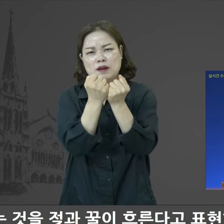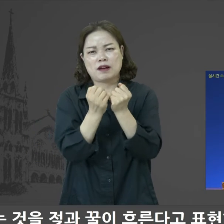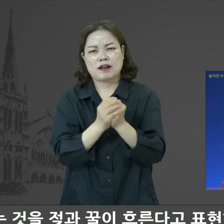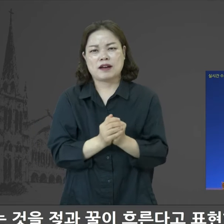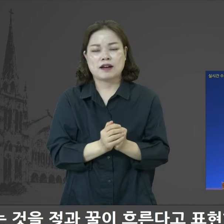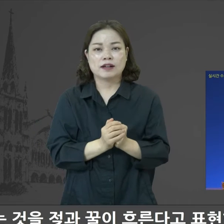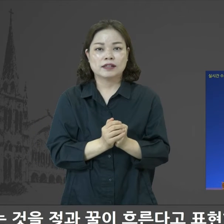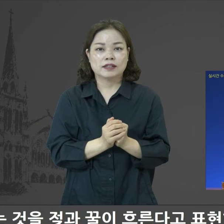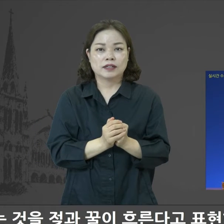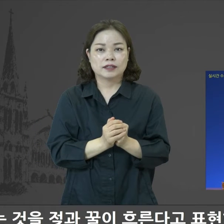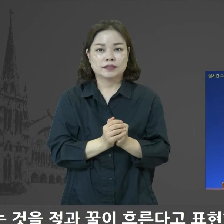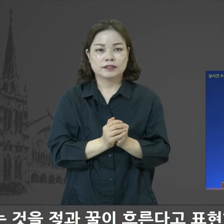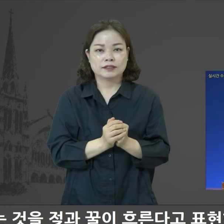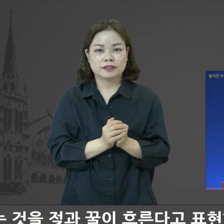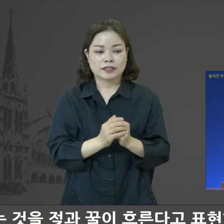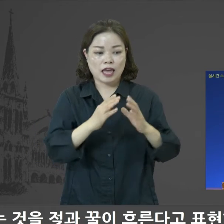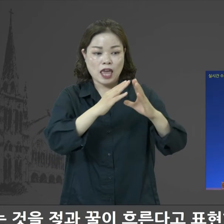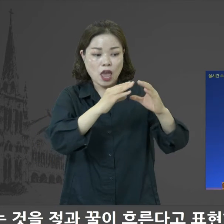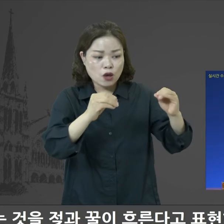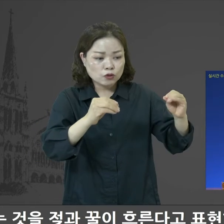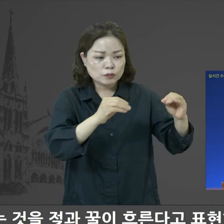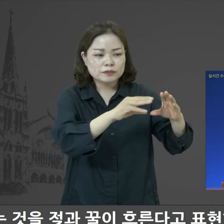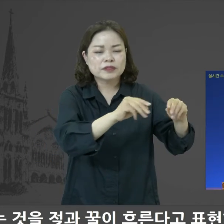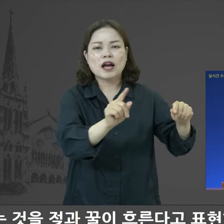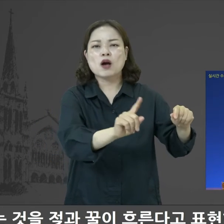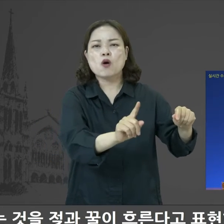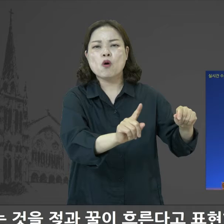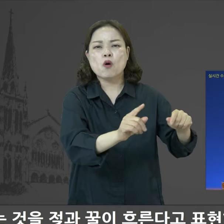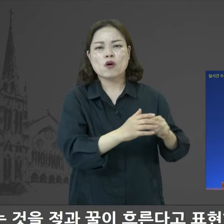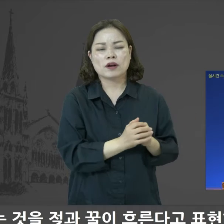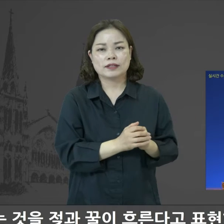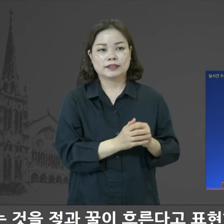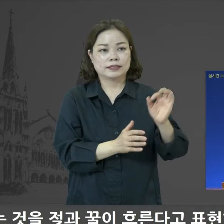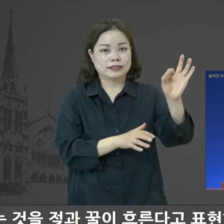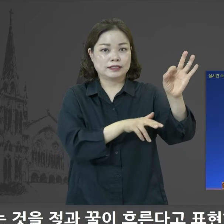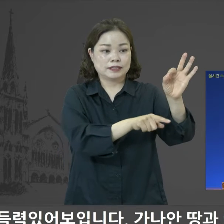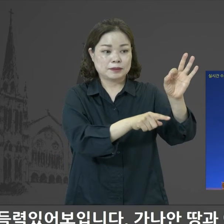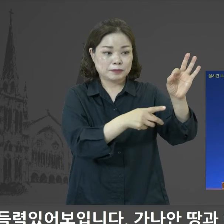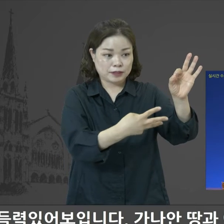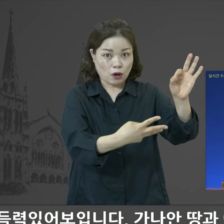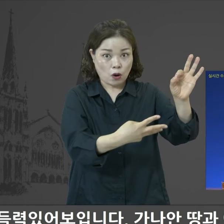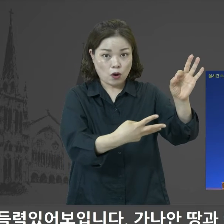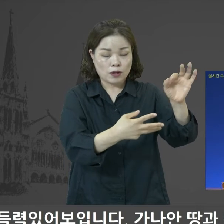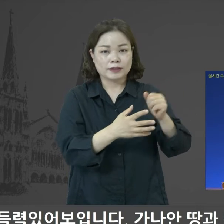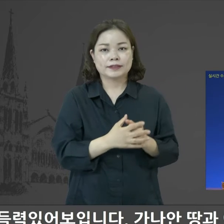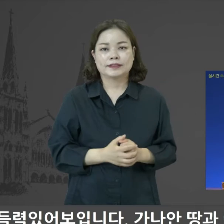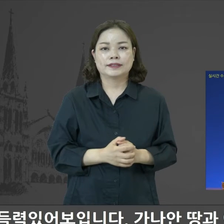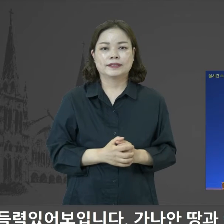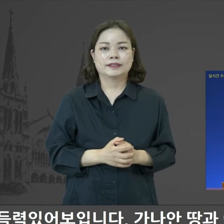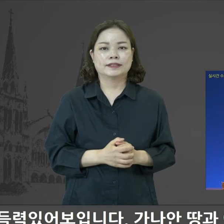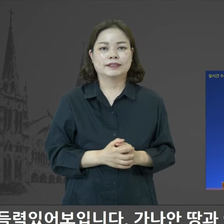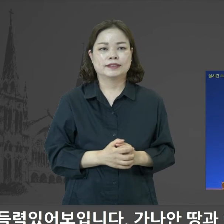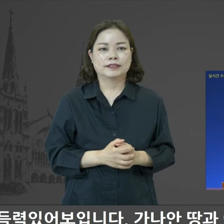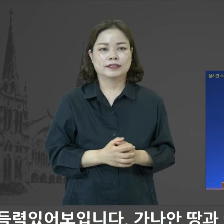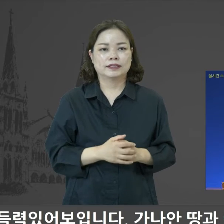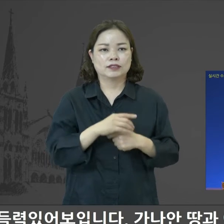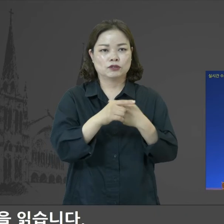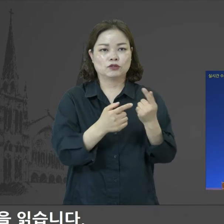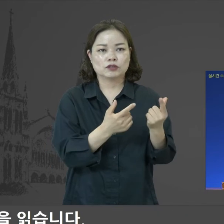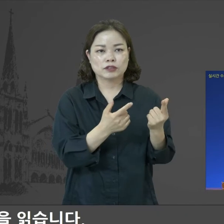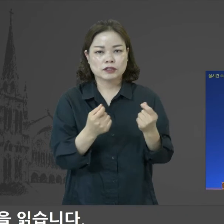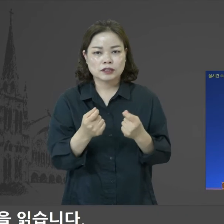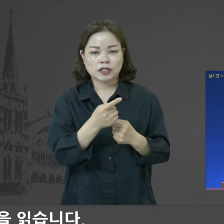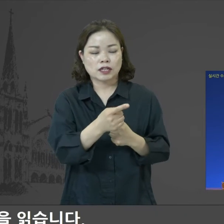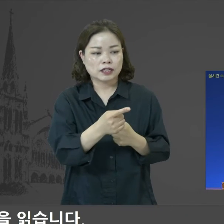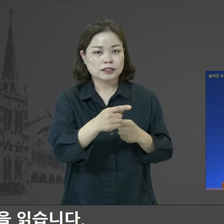대조가 나옵니다. 먼저 애굽 땅이 어떤 땅인지 살펴보겠습니다. 10절을 같이 한번 읽어보도록 하겠습니다. 시작.